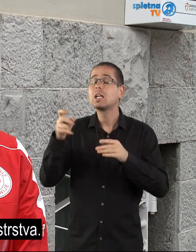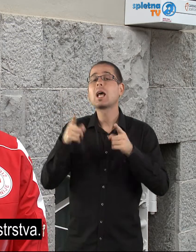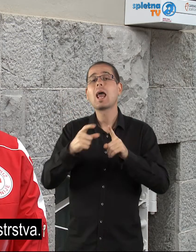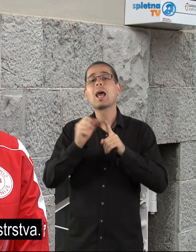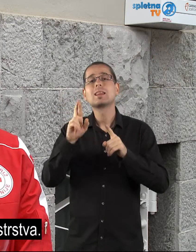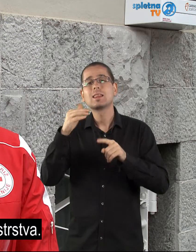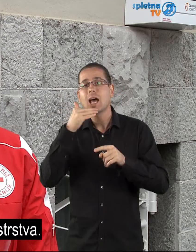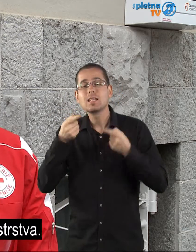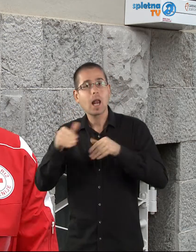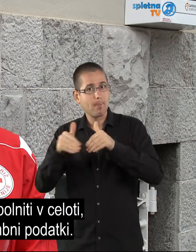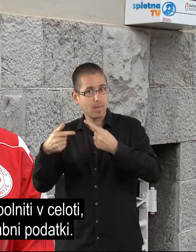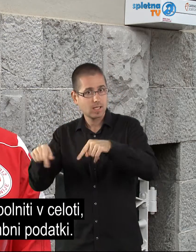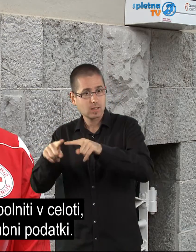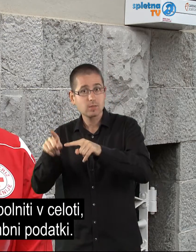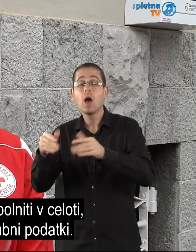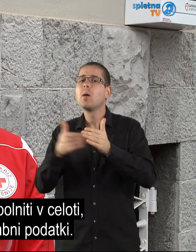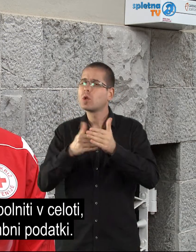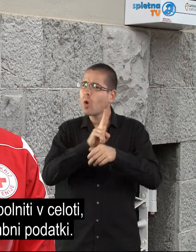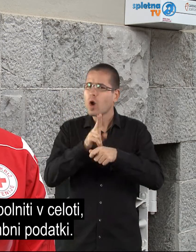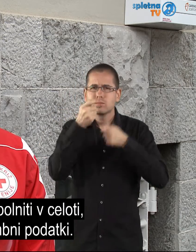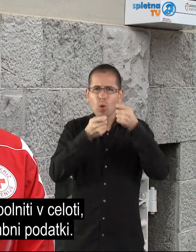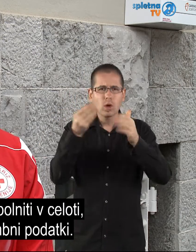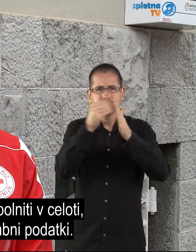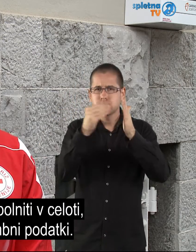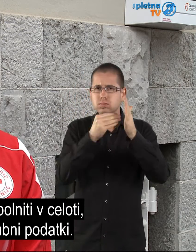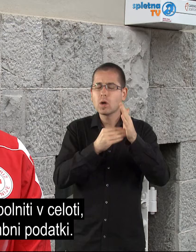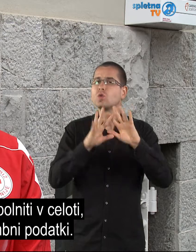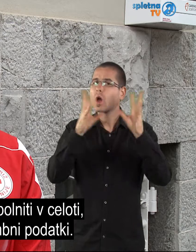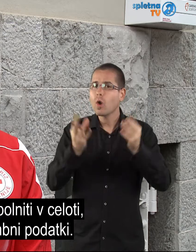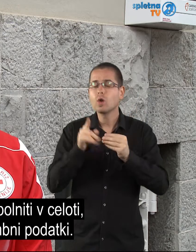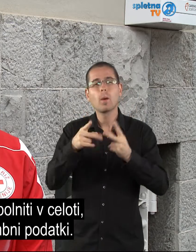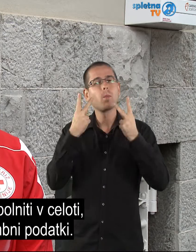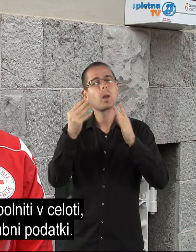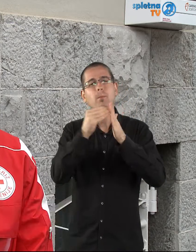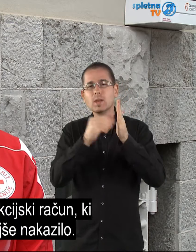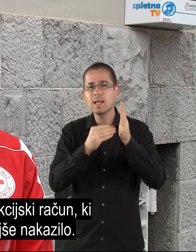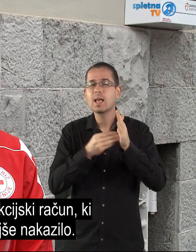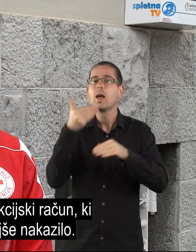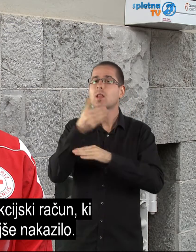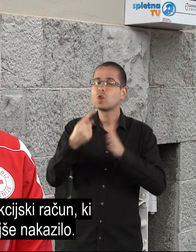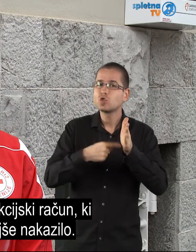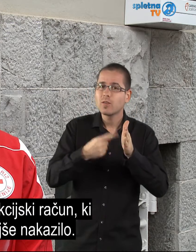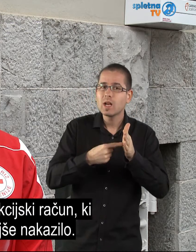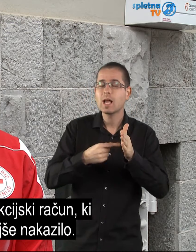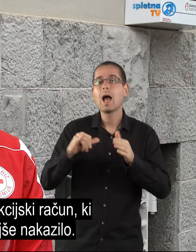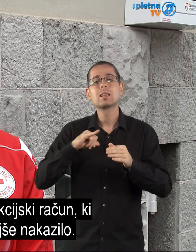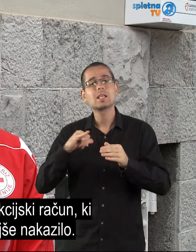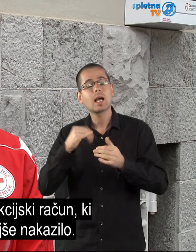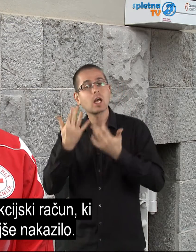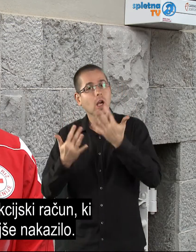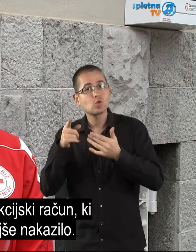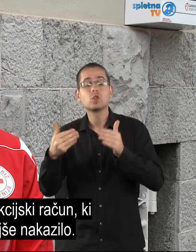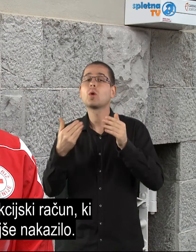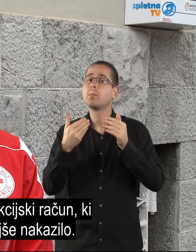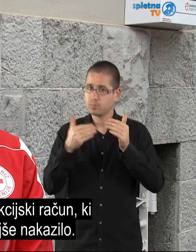in ministrstva. Prošnjo, ponavljam, je treba izpolniti v celoti, kajti na njej so pomembni podatki, davčna številka, transakcijski račun, ki